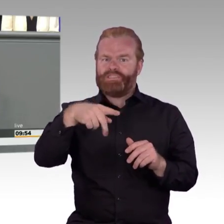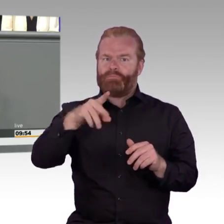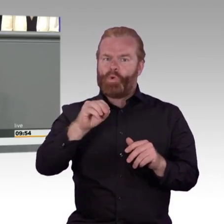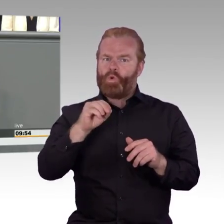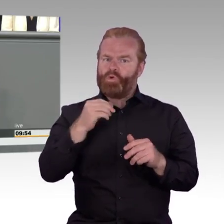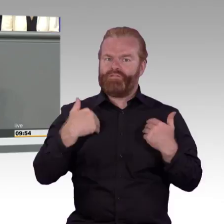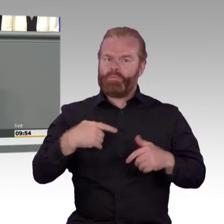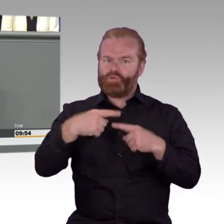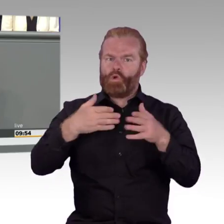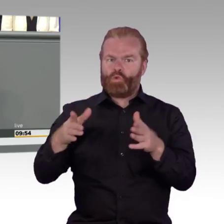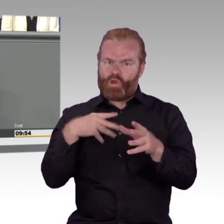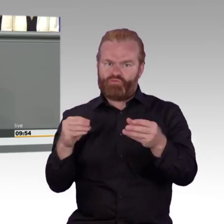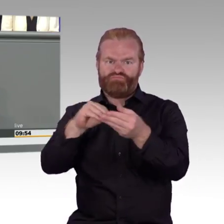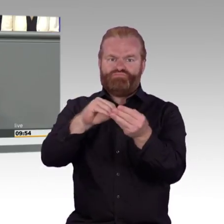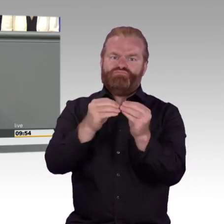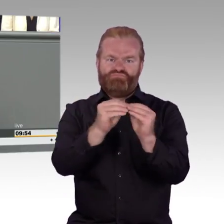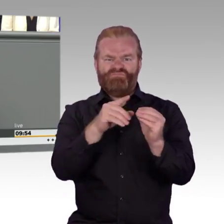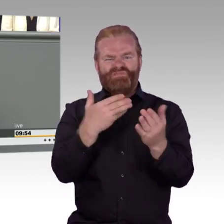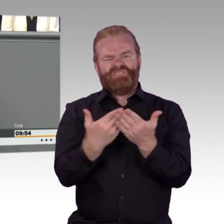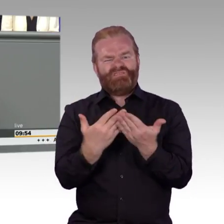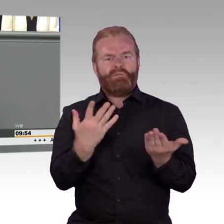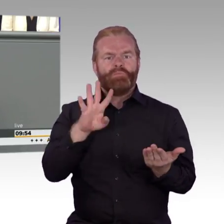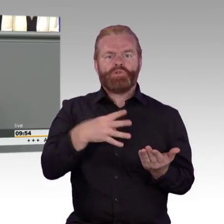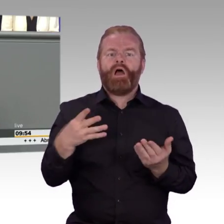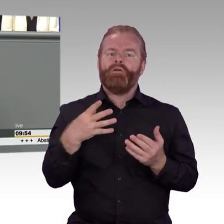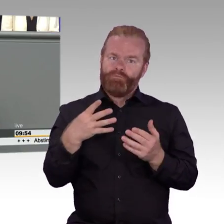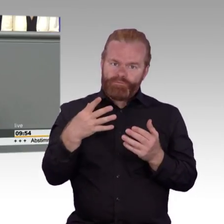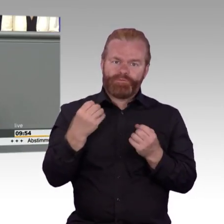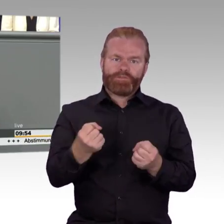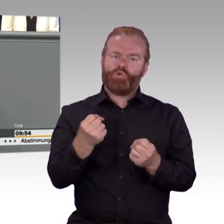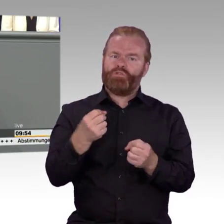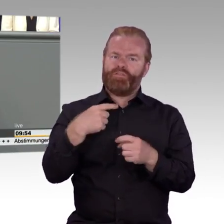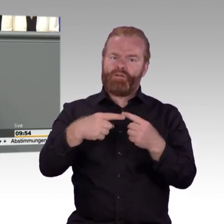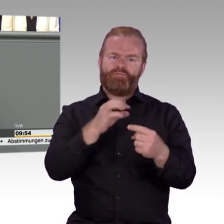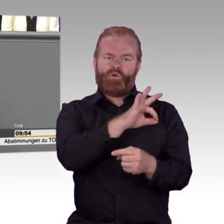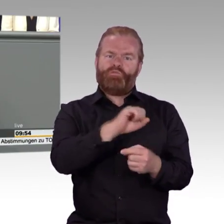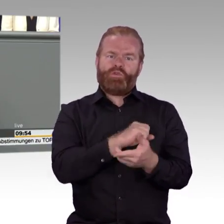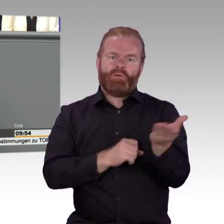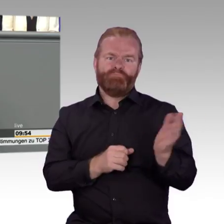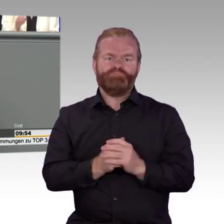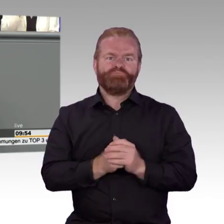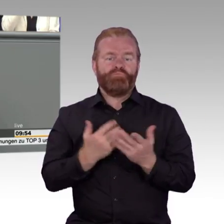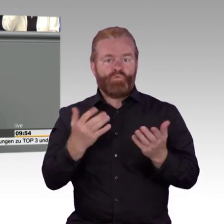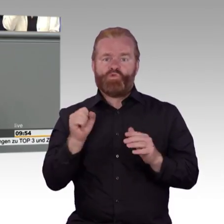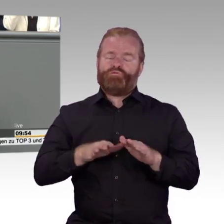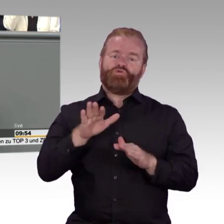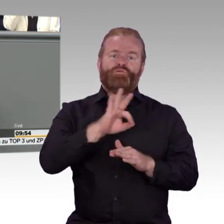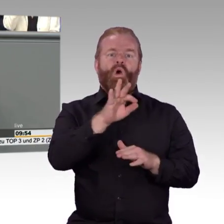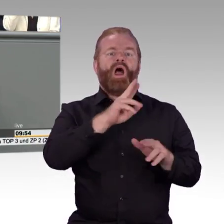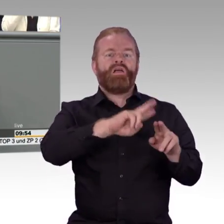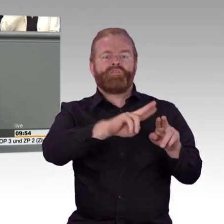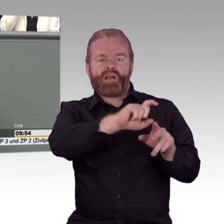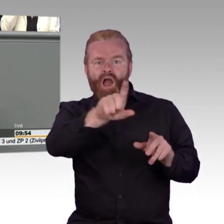von möglichen Abmahnungen im Bereich der Datenschutzgrundverordnung ein großes Anliegen sind. Wir werden